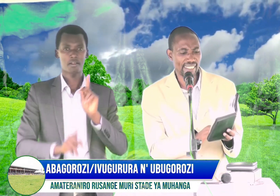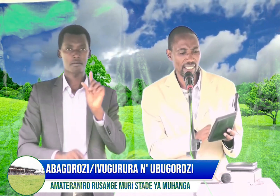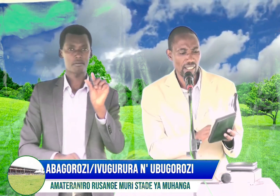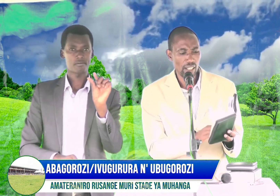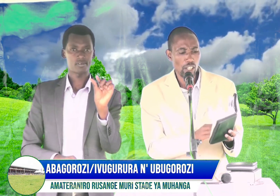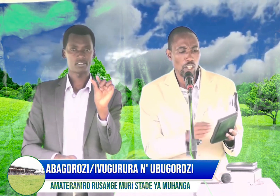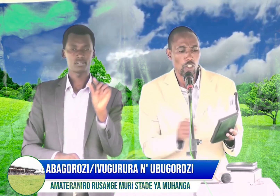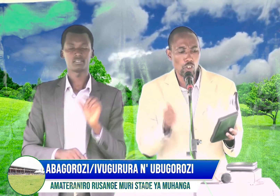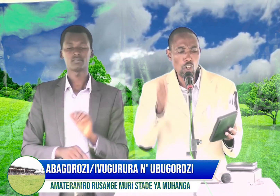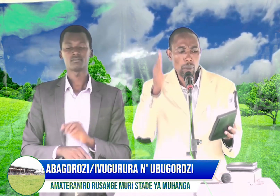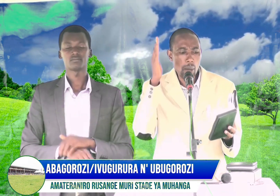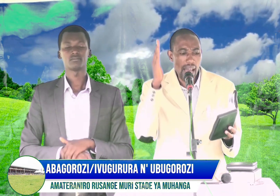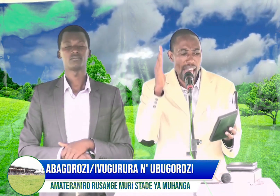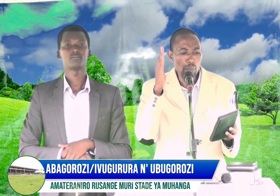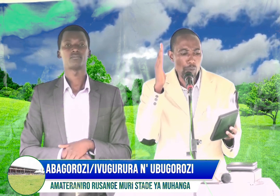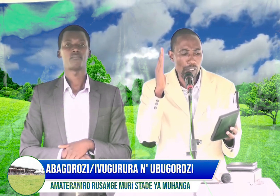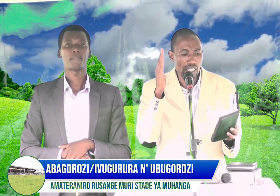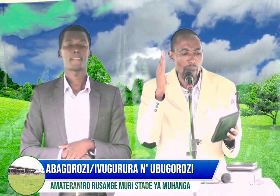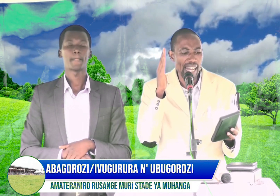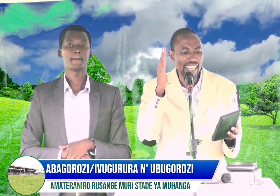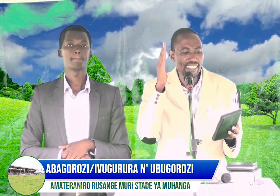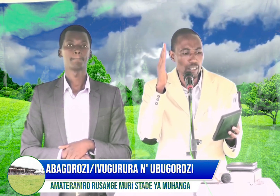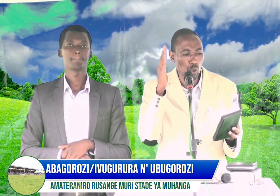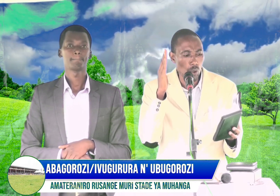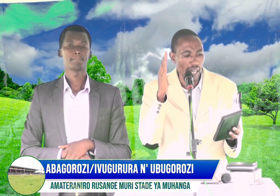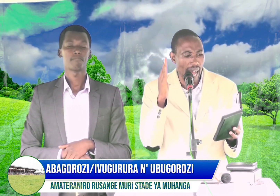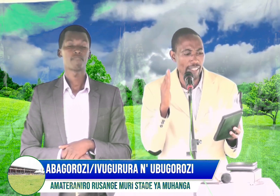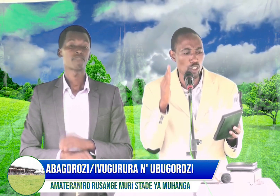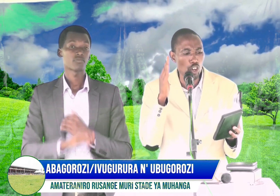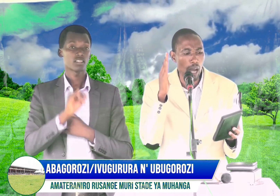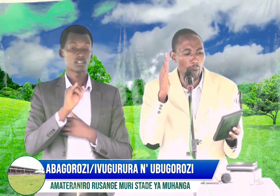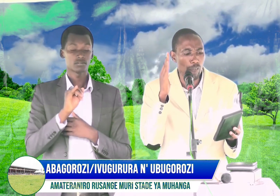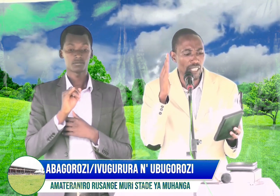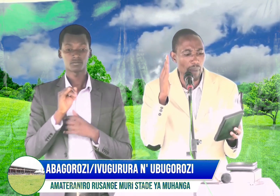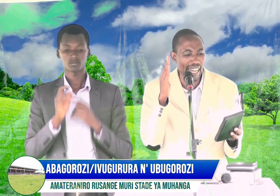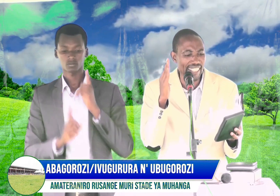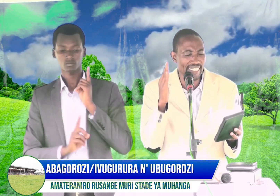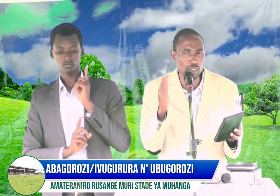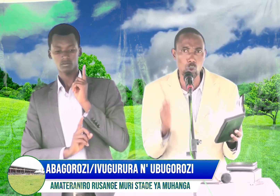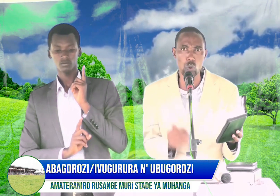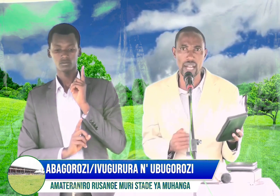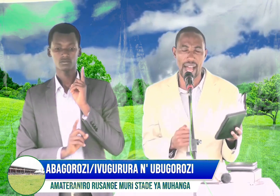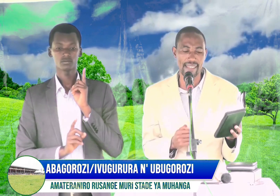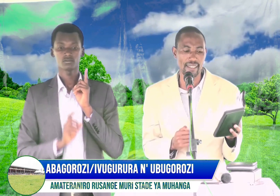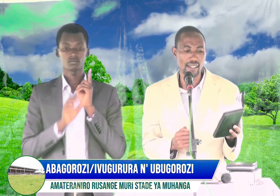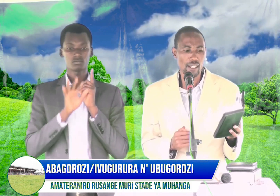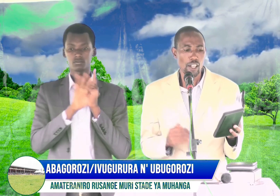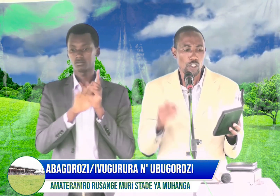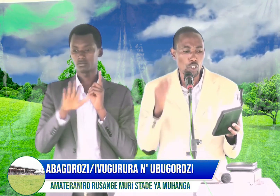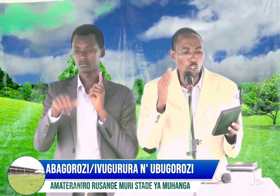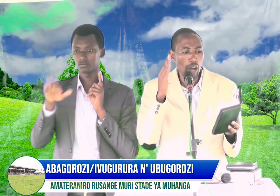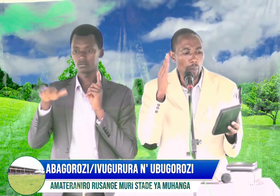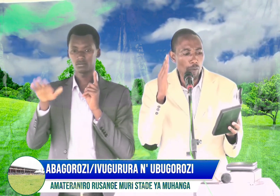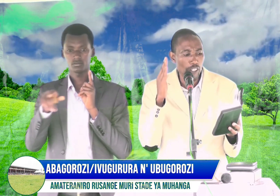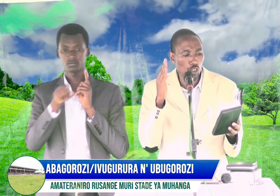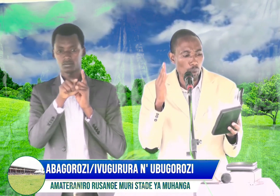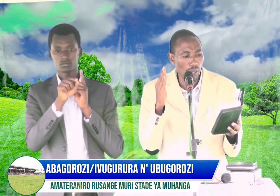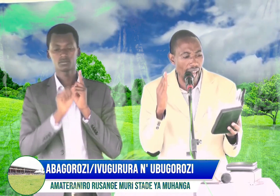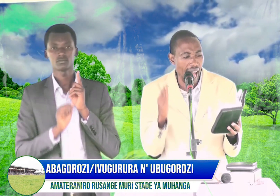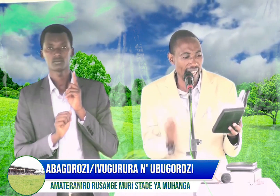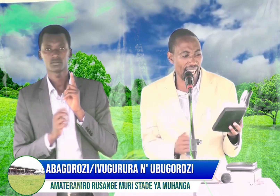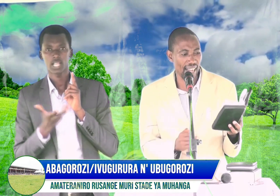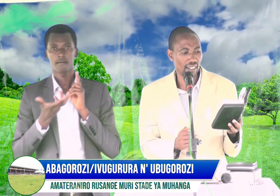Harakomeje hati, nubwo mwari mufite impagari kitunganye, nubwo mufite impagari kitunganye, nubwo